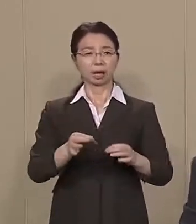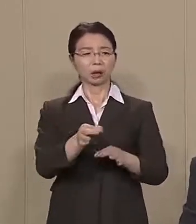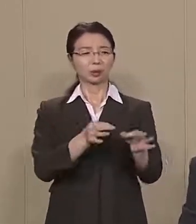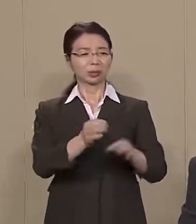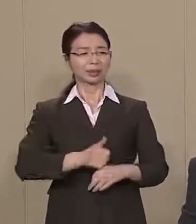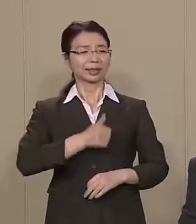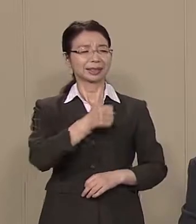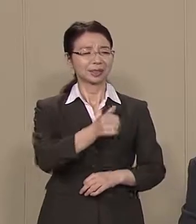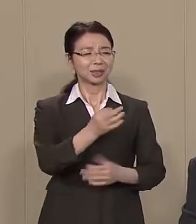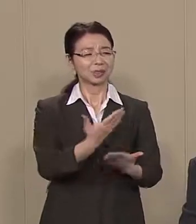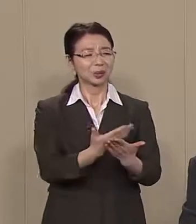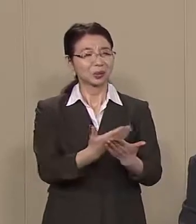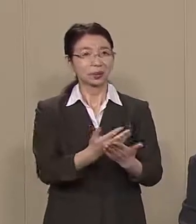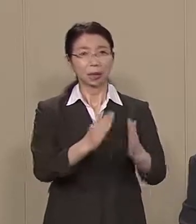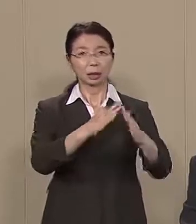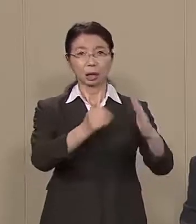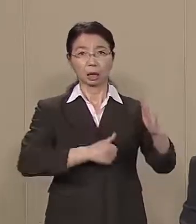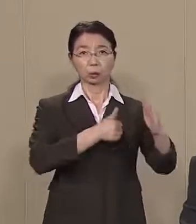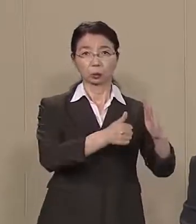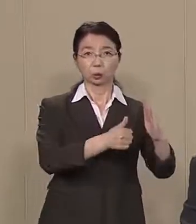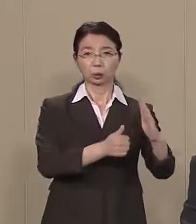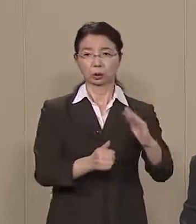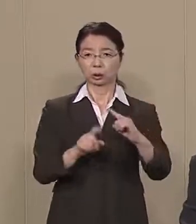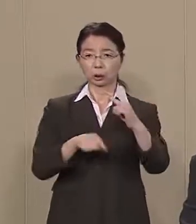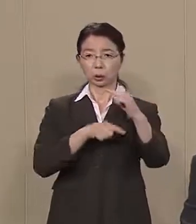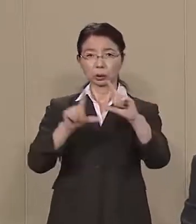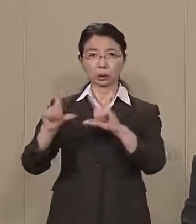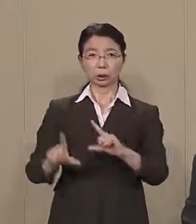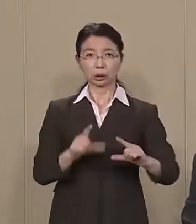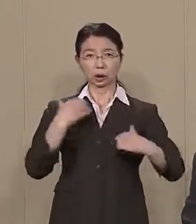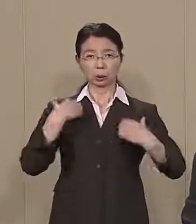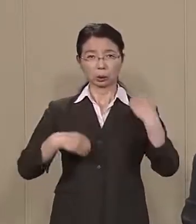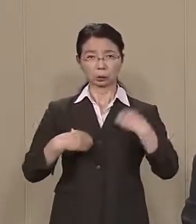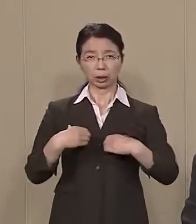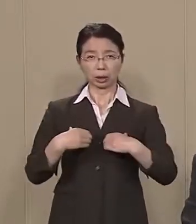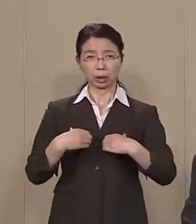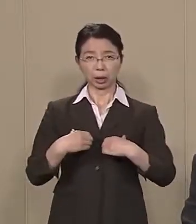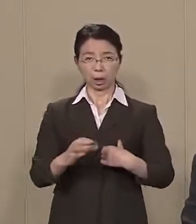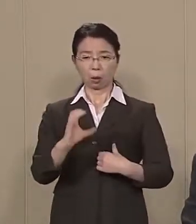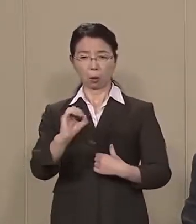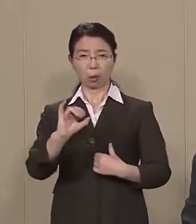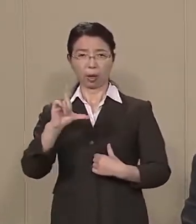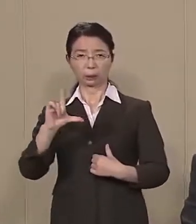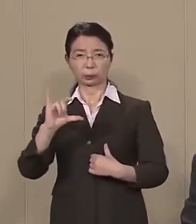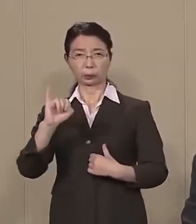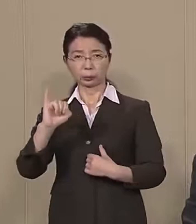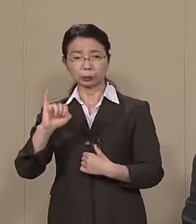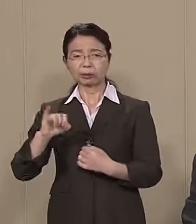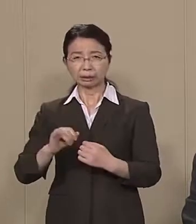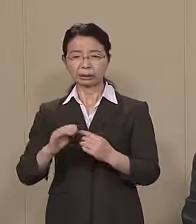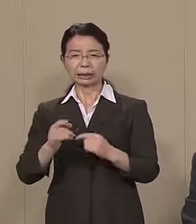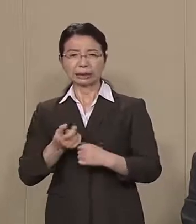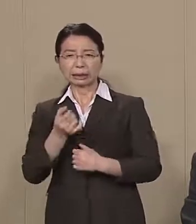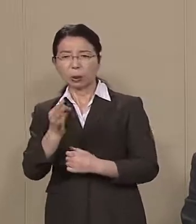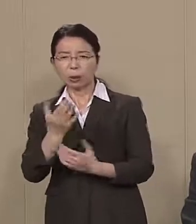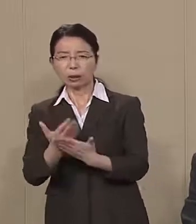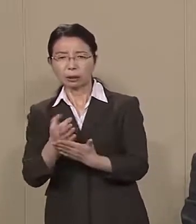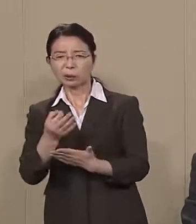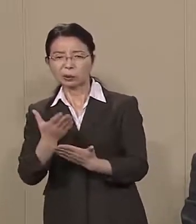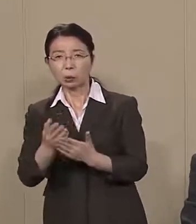渡船訪問してきたり一人住まいの学生さんや ol の方スティにすごく